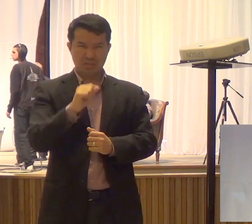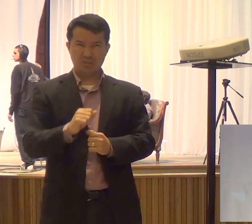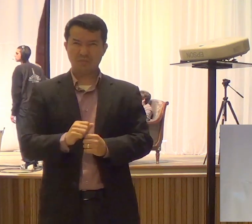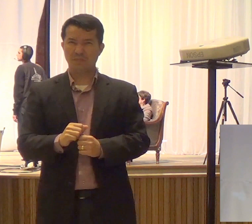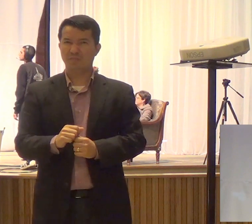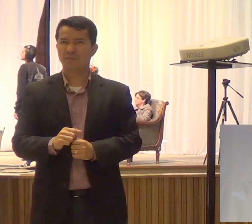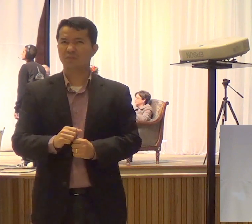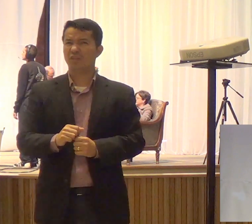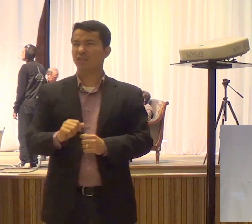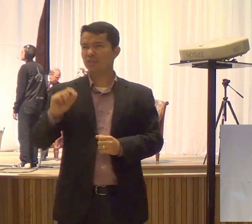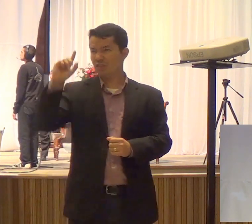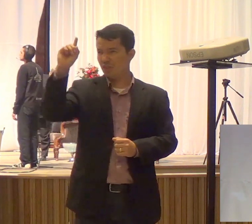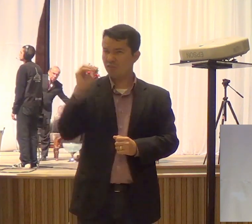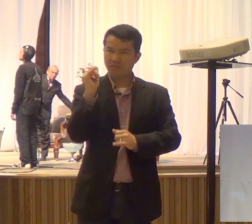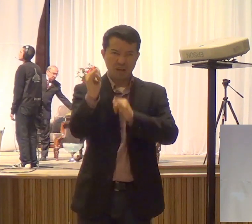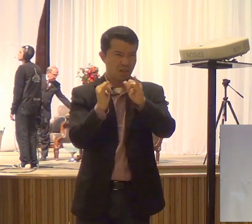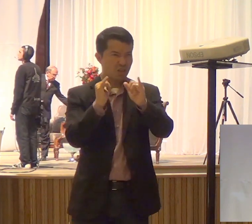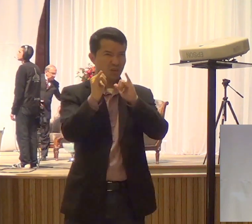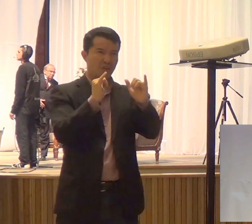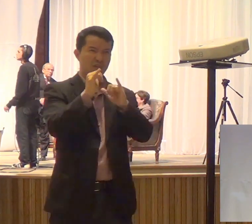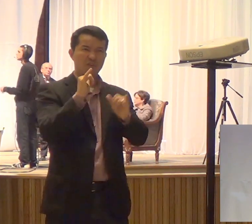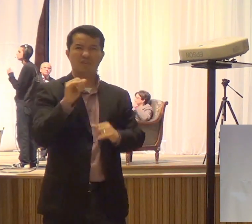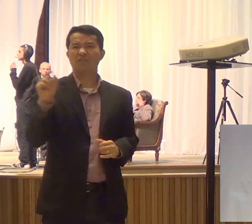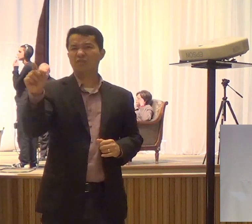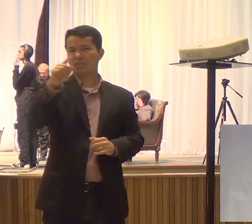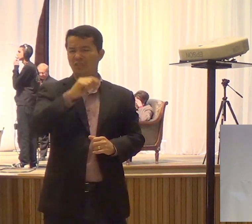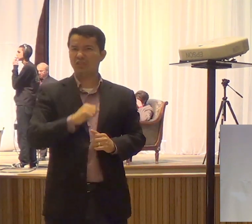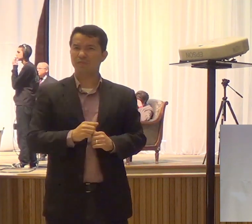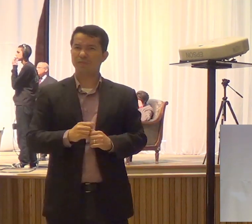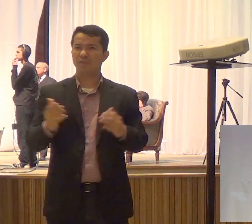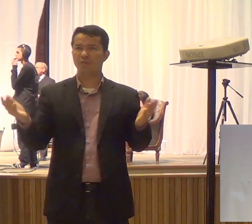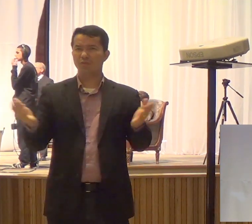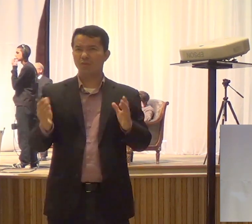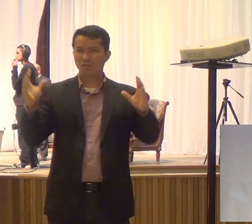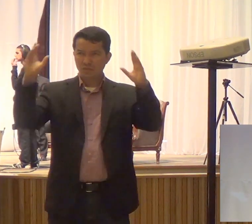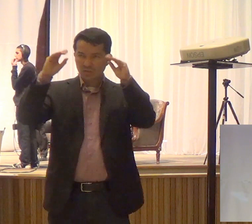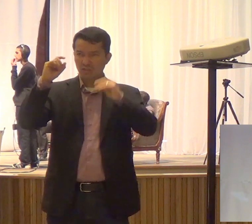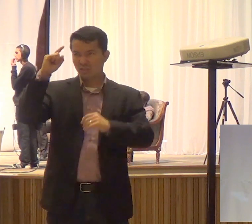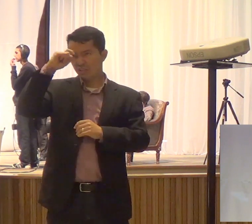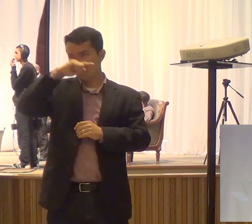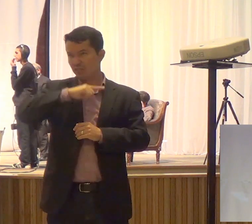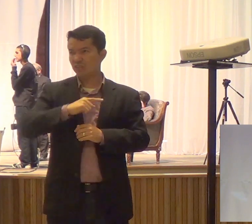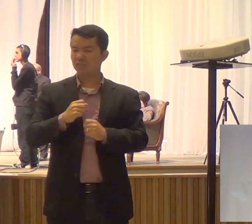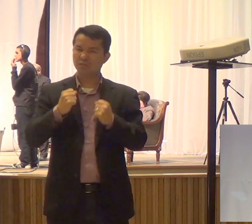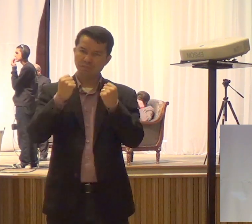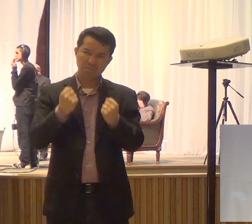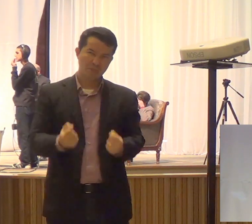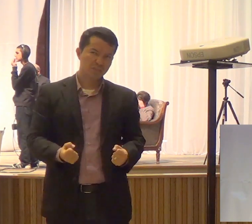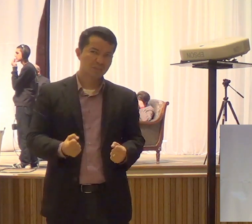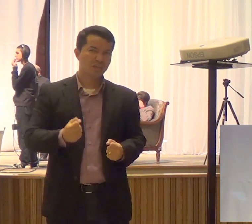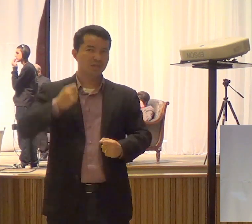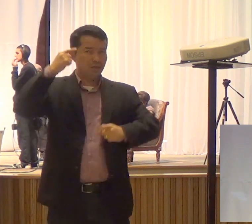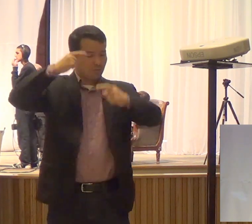Igreja, ore nessa noite, porque essa noite é uma noite difícil, é uma noite pesada, é uma noite de desafios